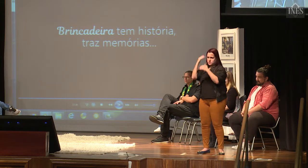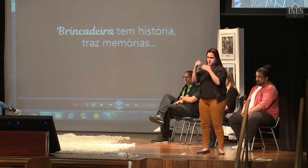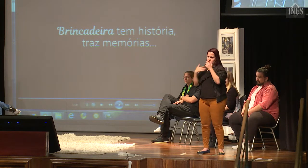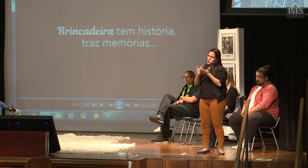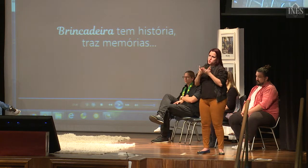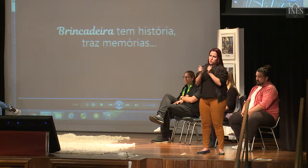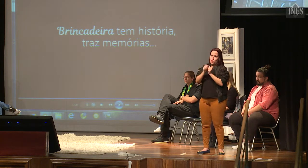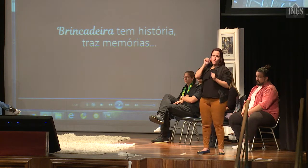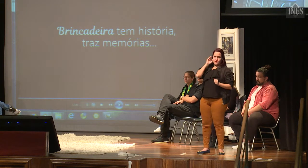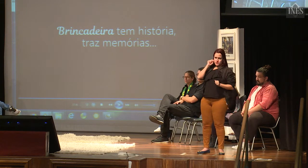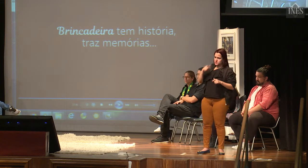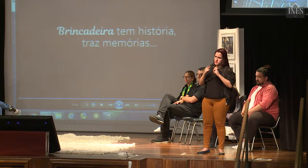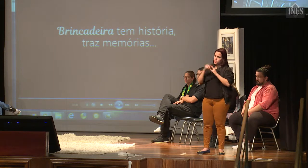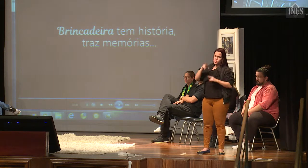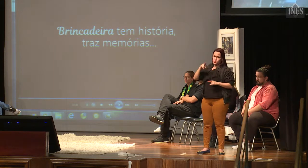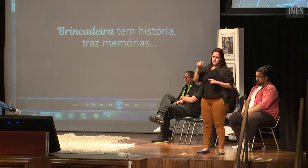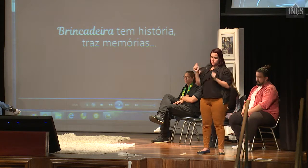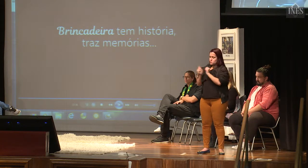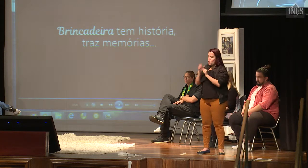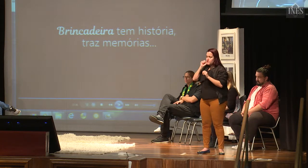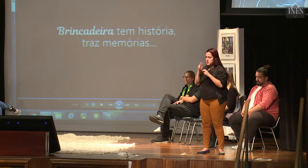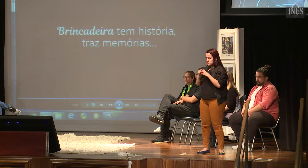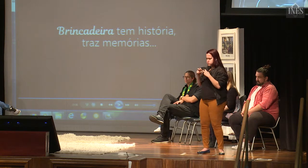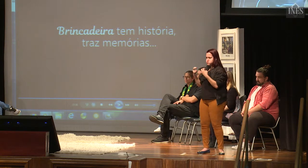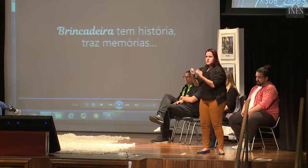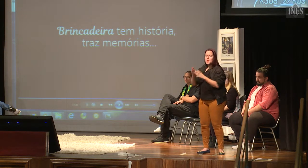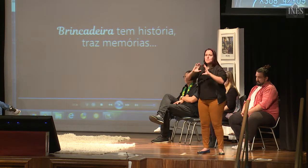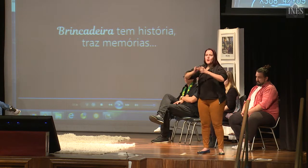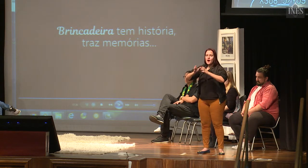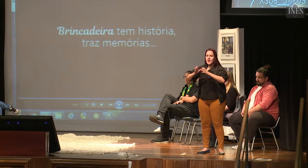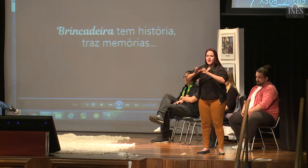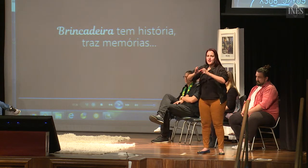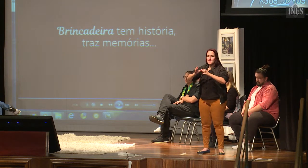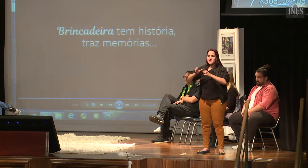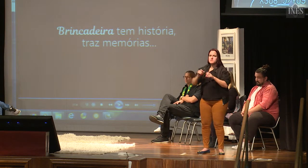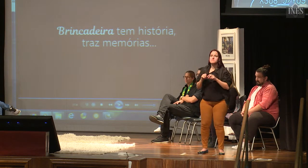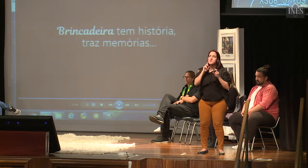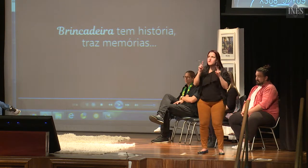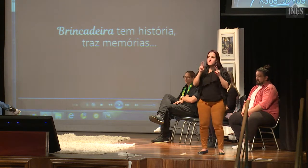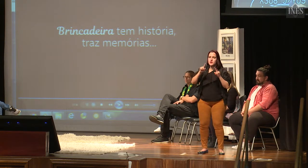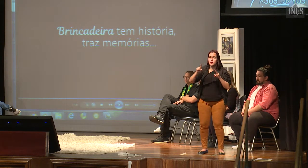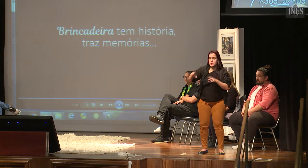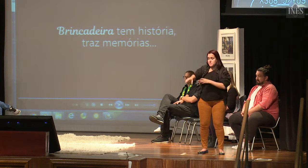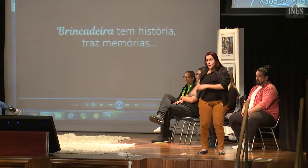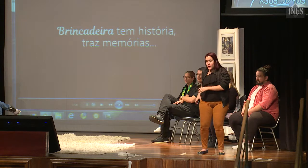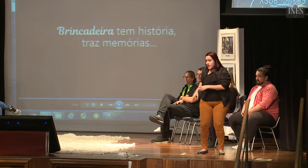com os ouvintes, eles me chamavam e estava lá. Brincávamos de bola, e aí